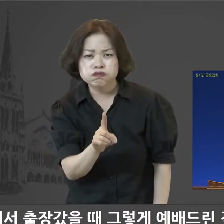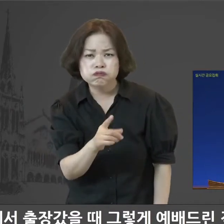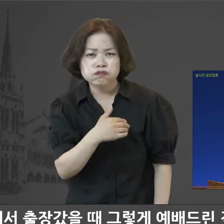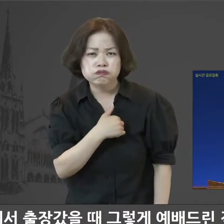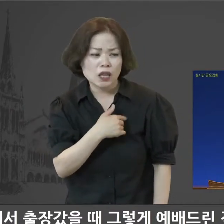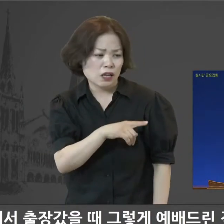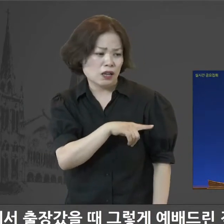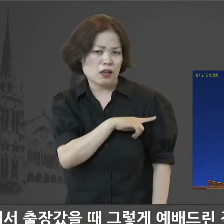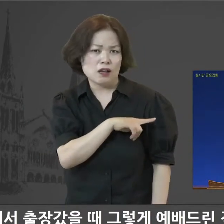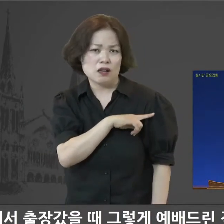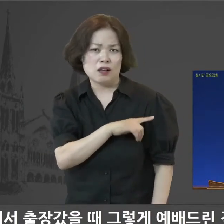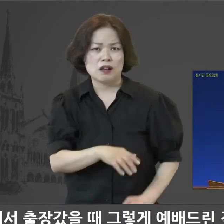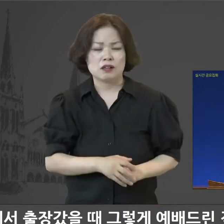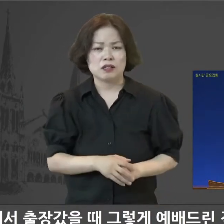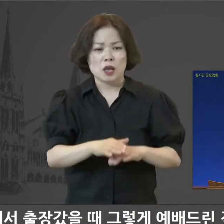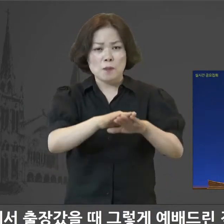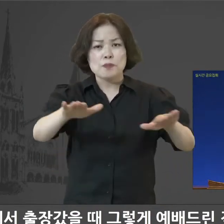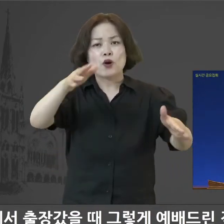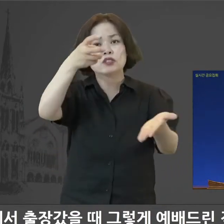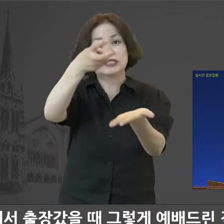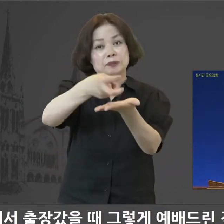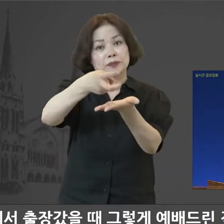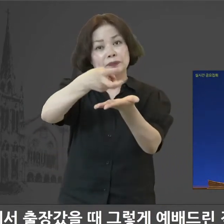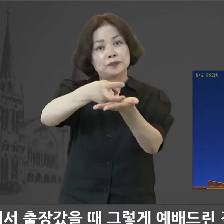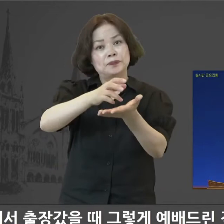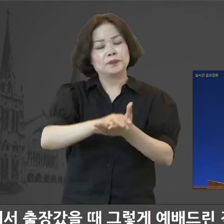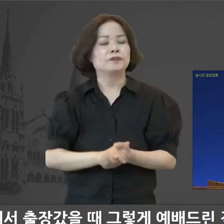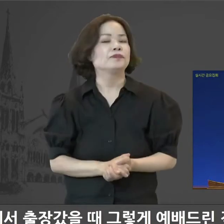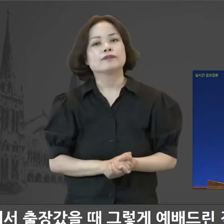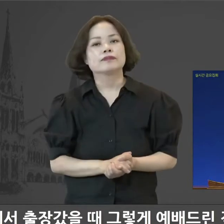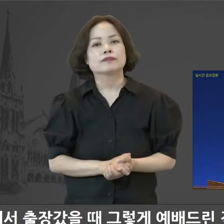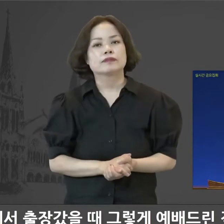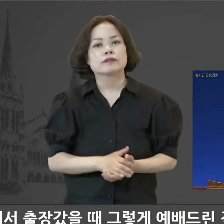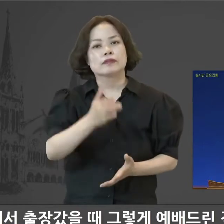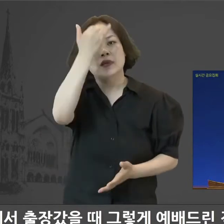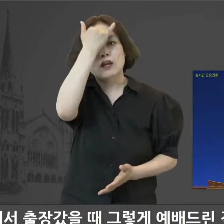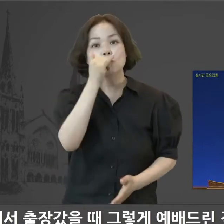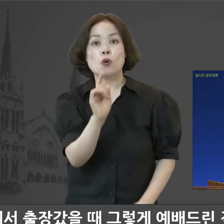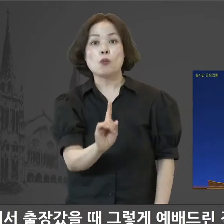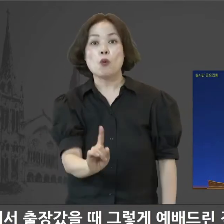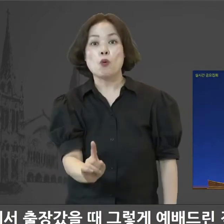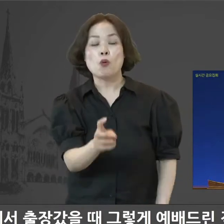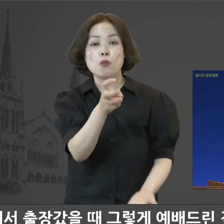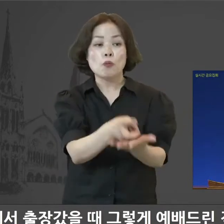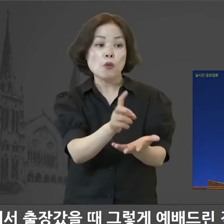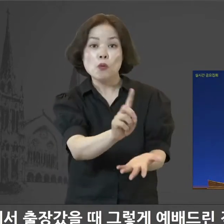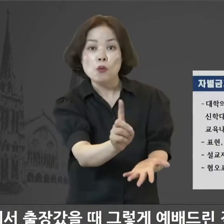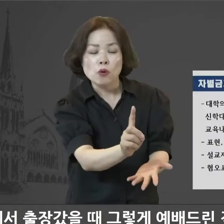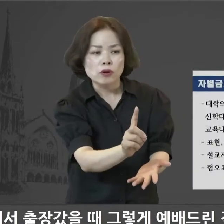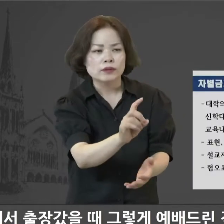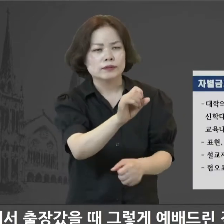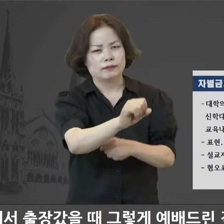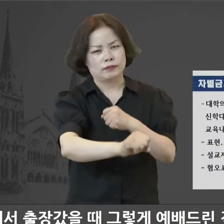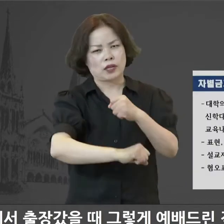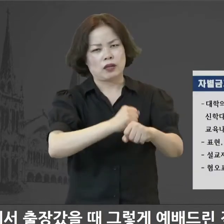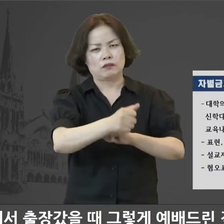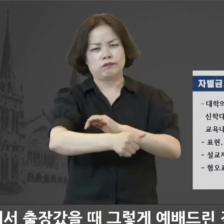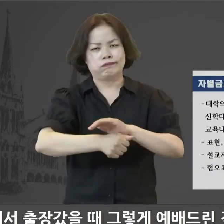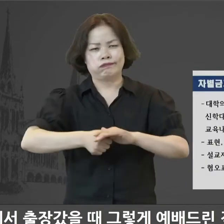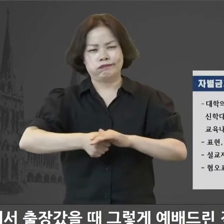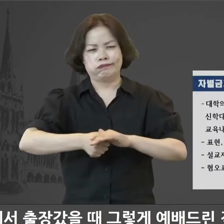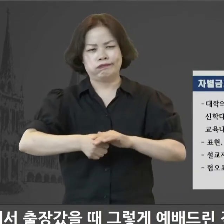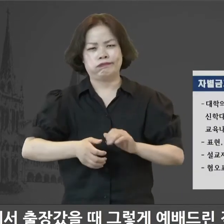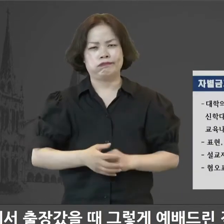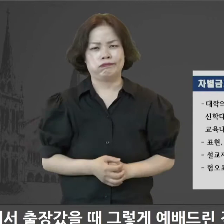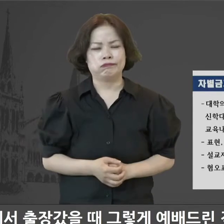제가 가장 이 평등법의 독이 뭐냐 그랬을 때 자유가 위축된다는 겁니다. 그러니까 보세요.